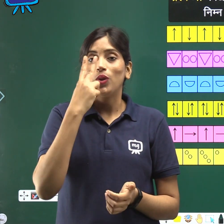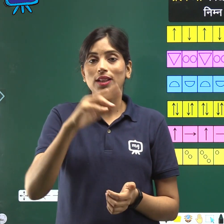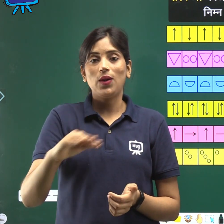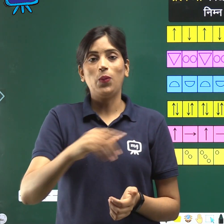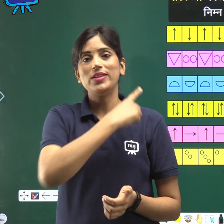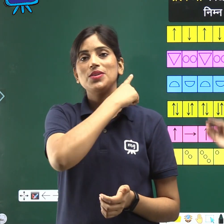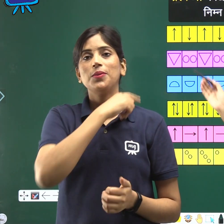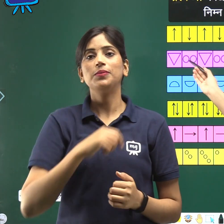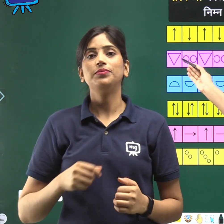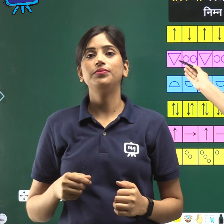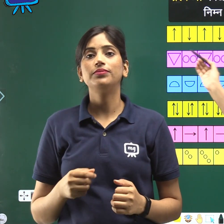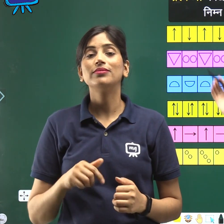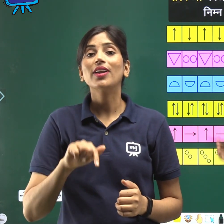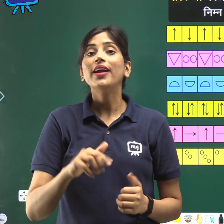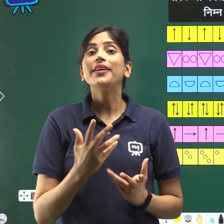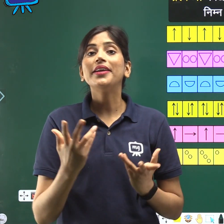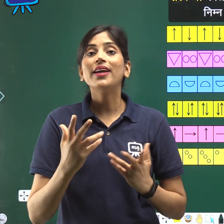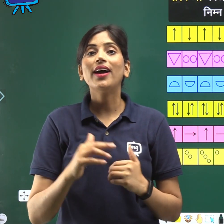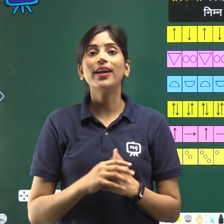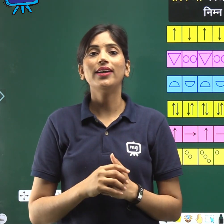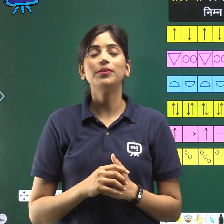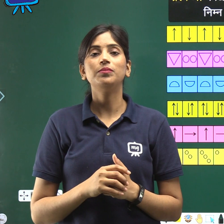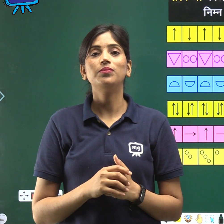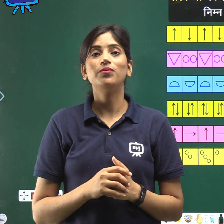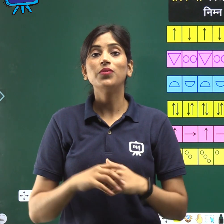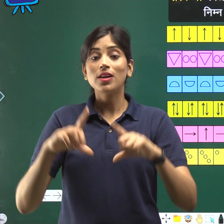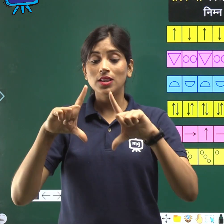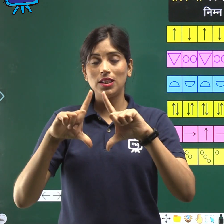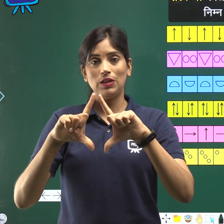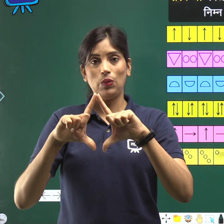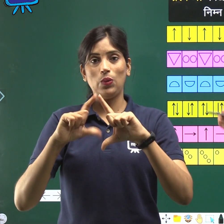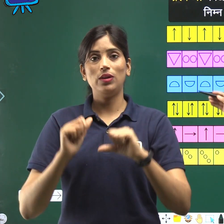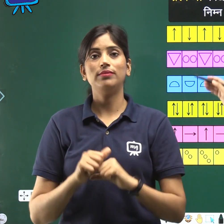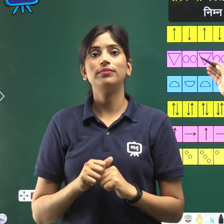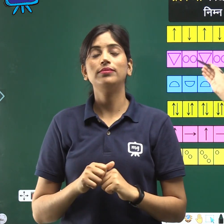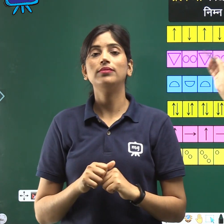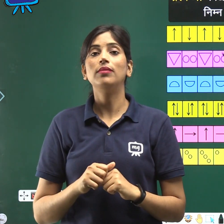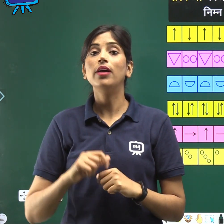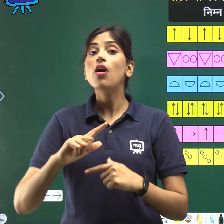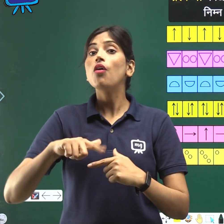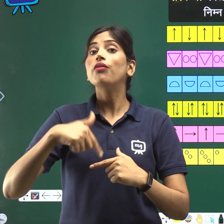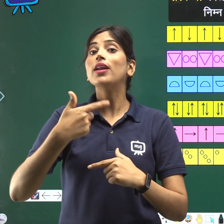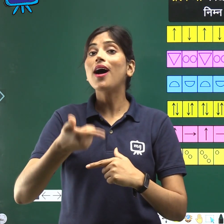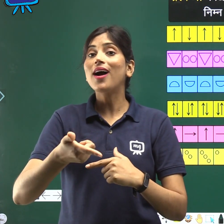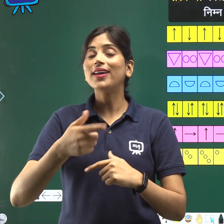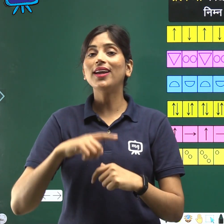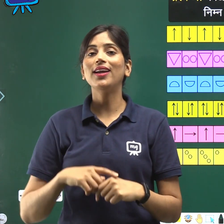बच्चों, ये क्या है? त्रिकोण। फिर